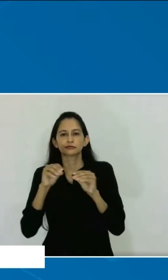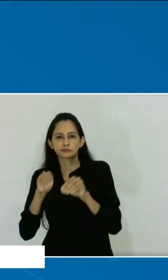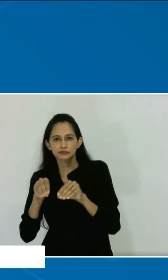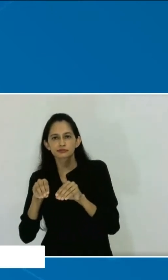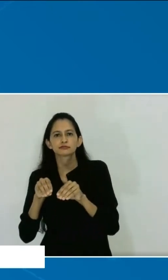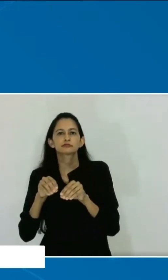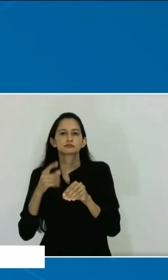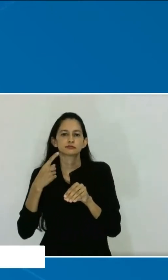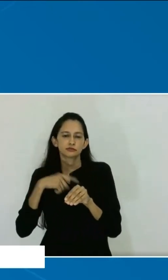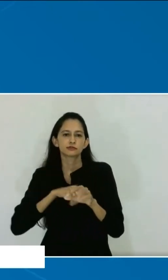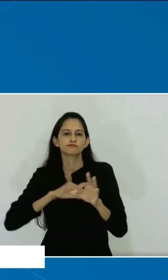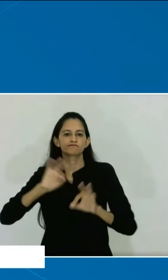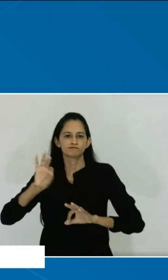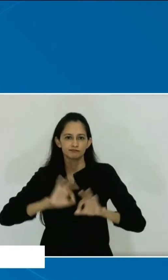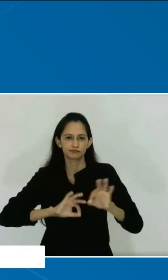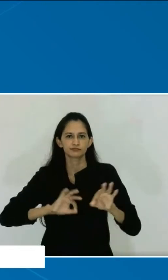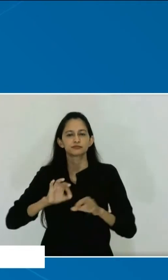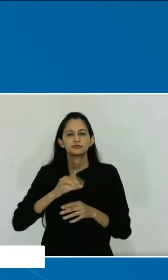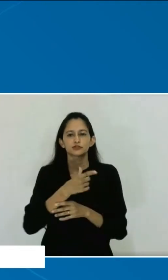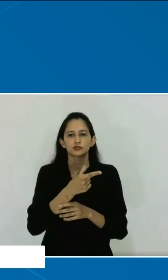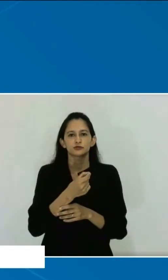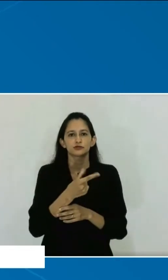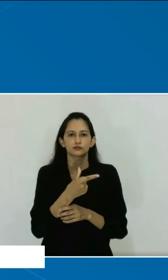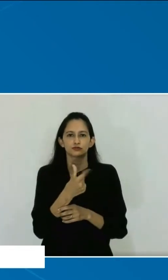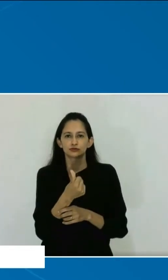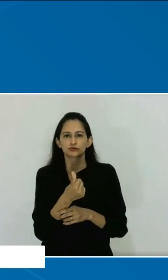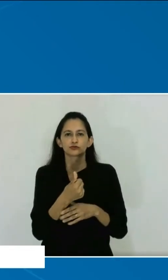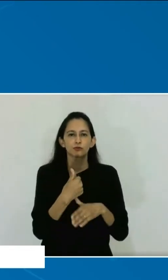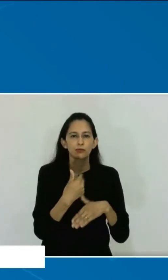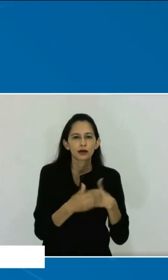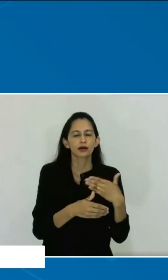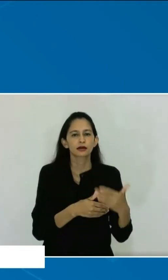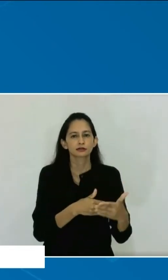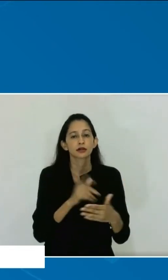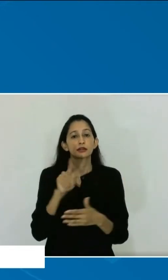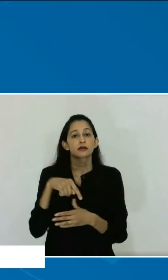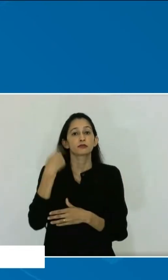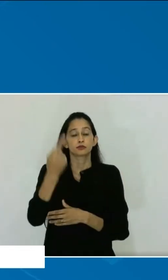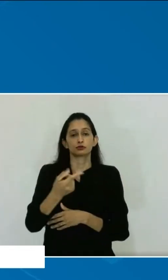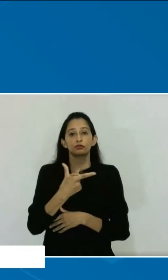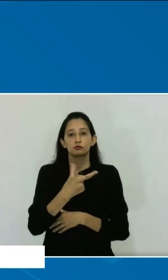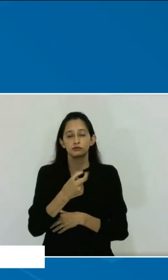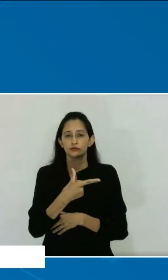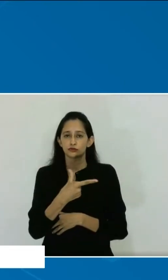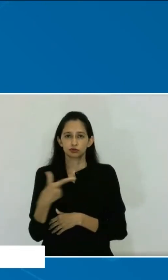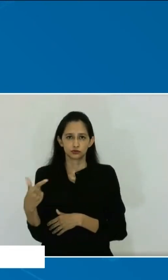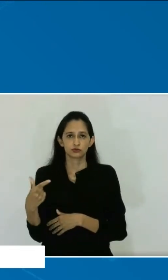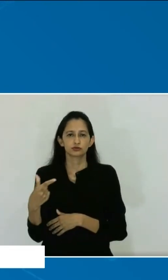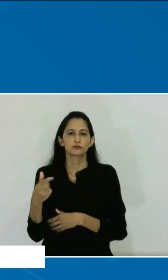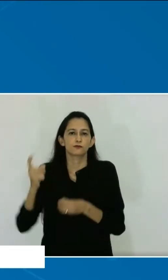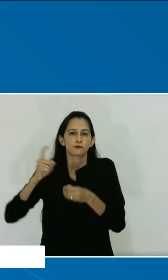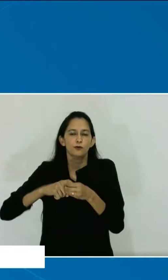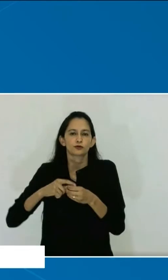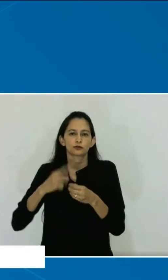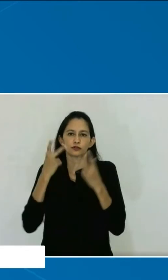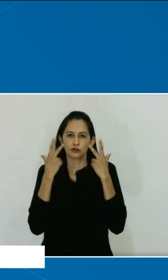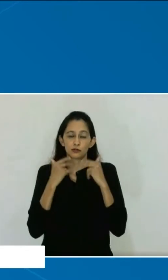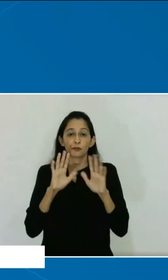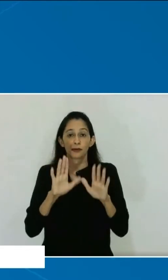na plenitude. Então, é um pouco dessa forma. Mas pressupostos, repito, segurança,